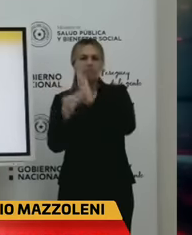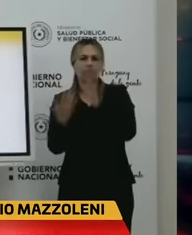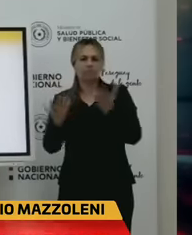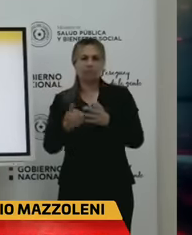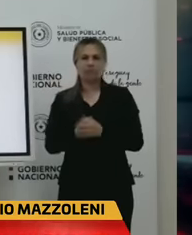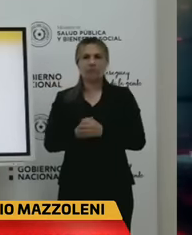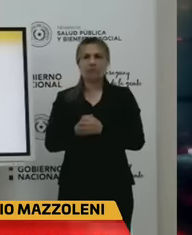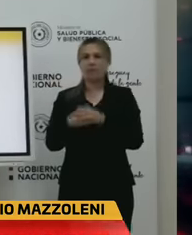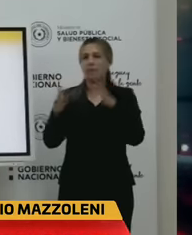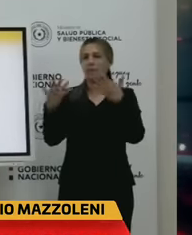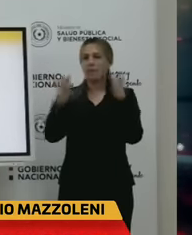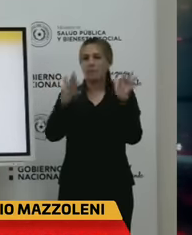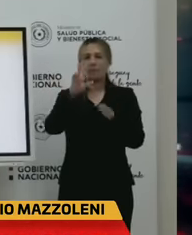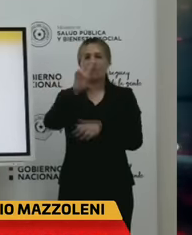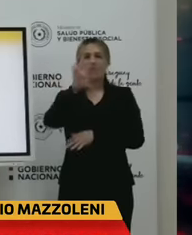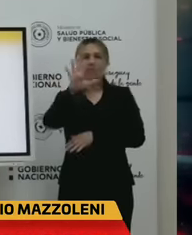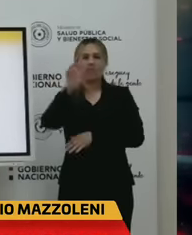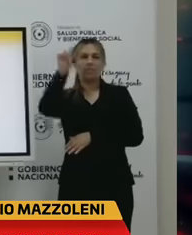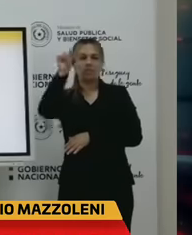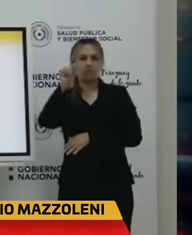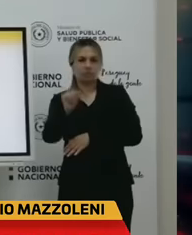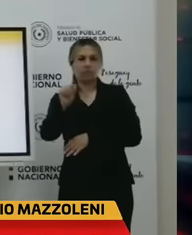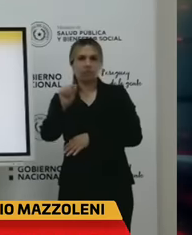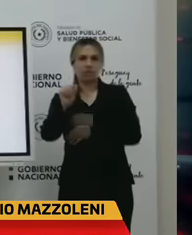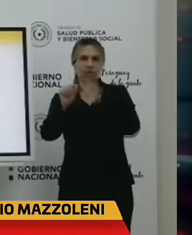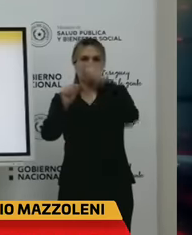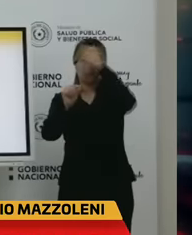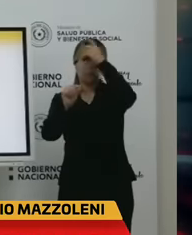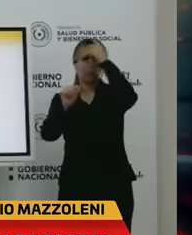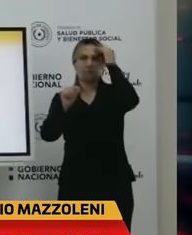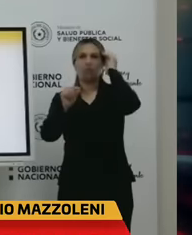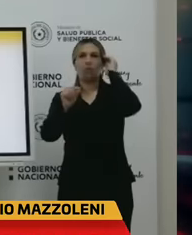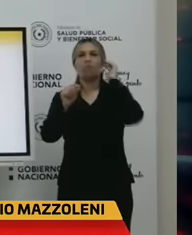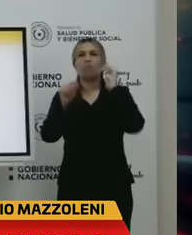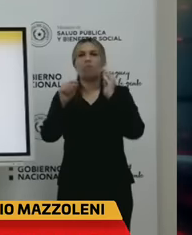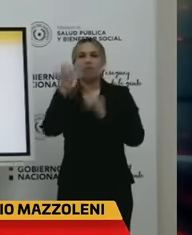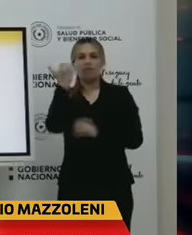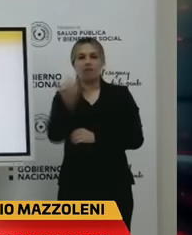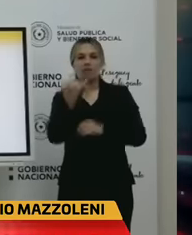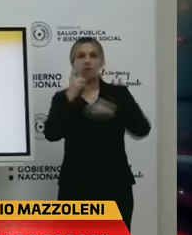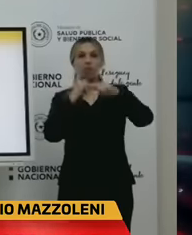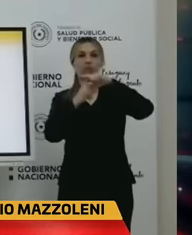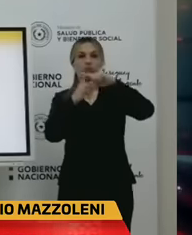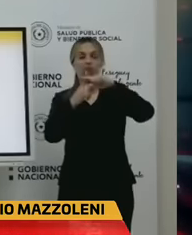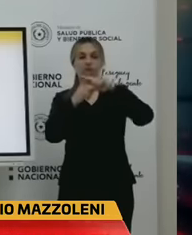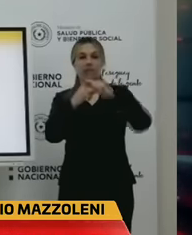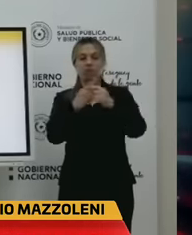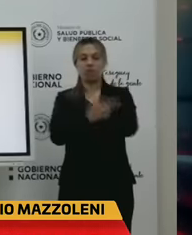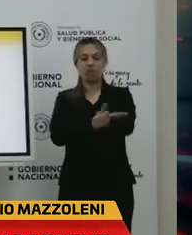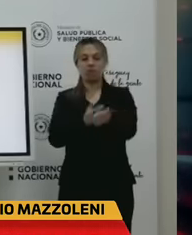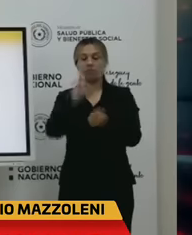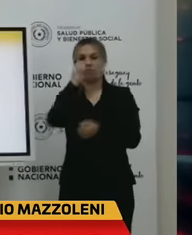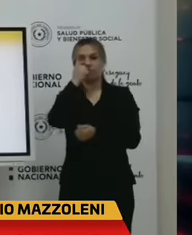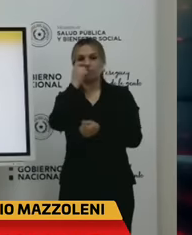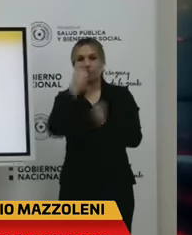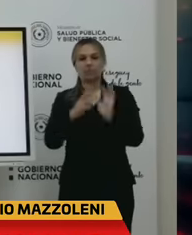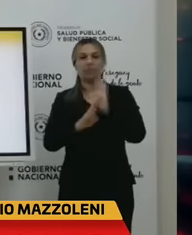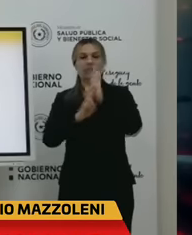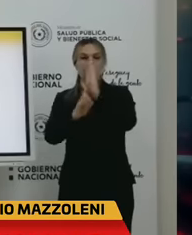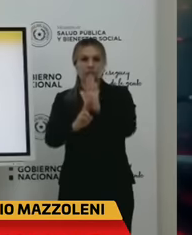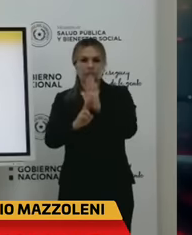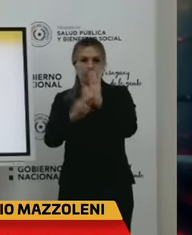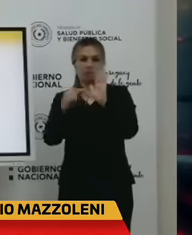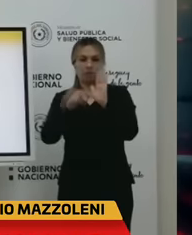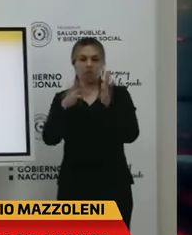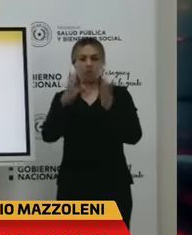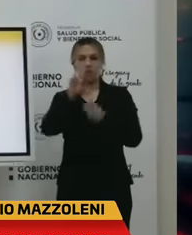Aproximadamente un promedio de 25% es el que tenemos de casos positivos, de todas las muestras que